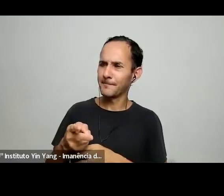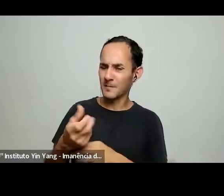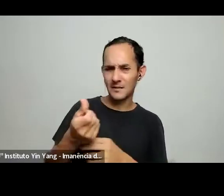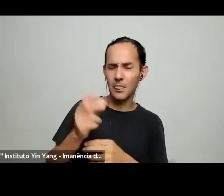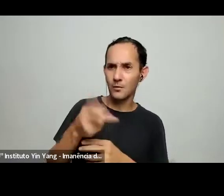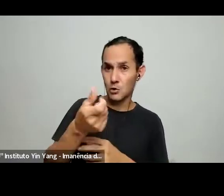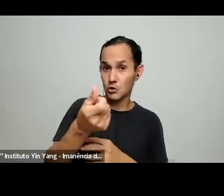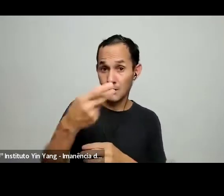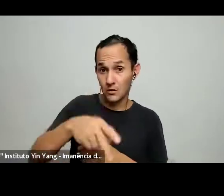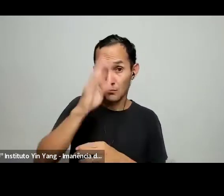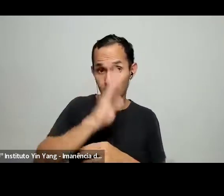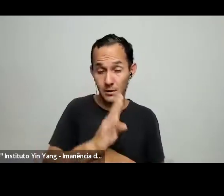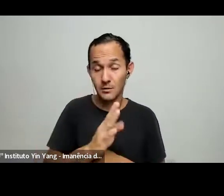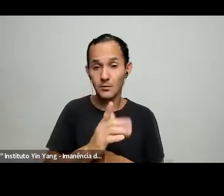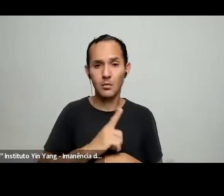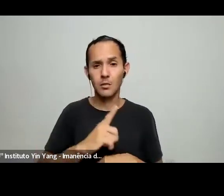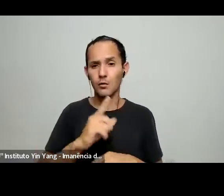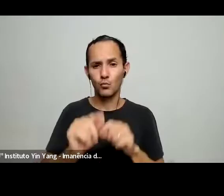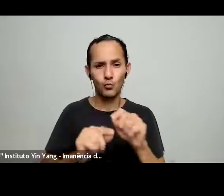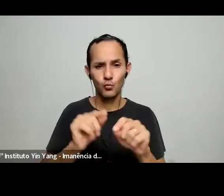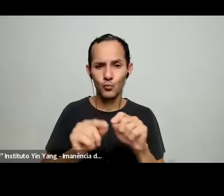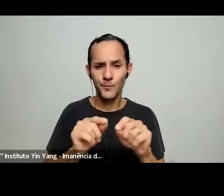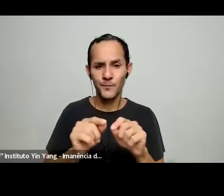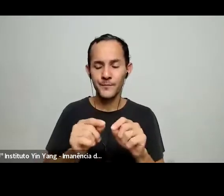2006 aqui no Brasil, e ela veio